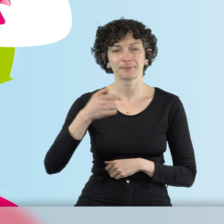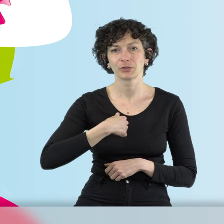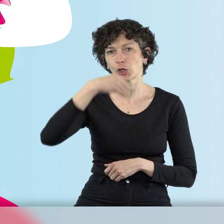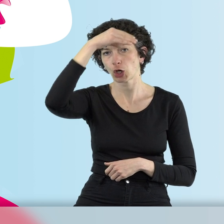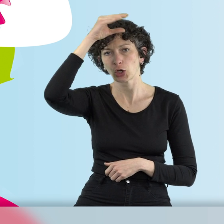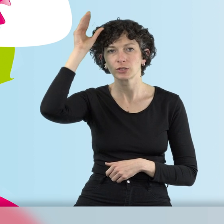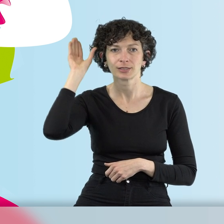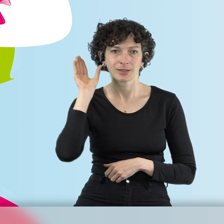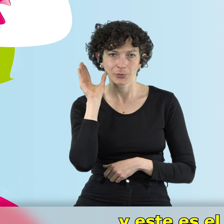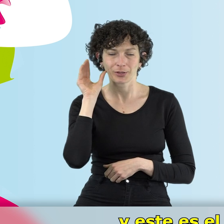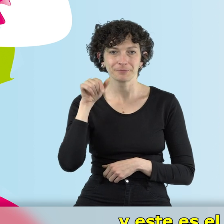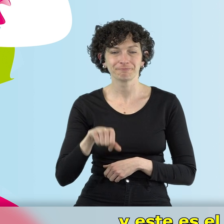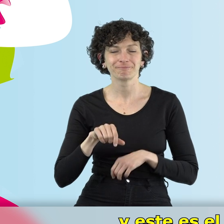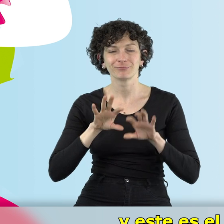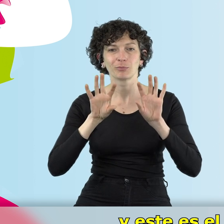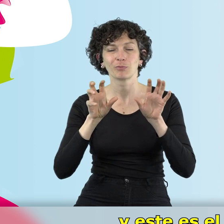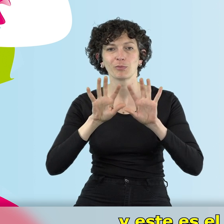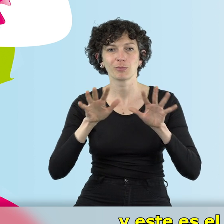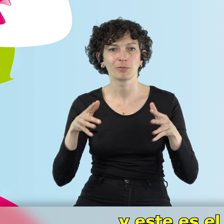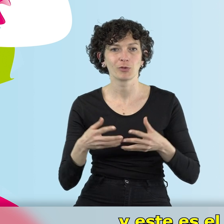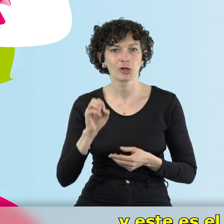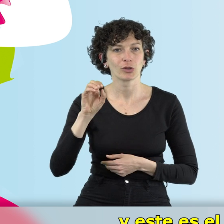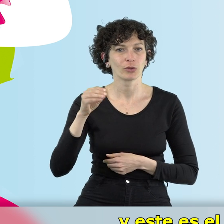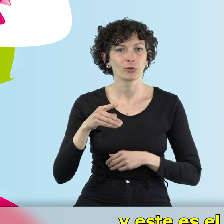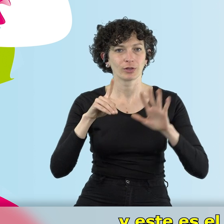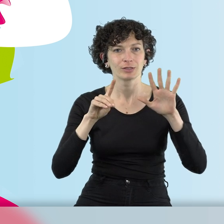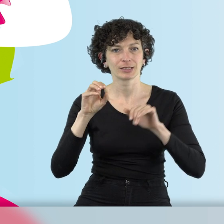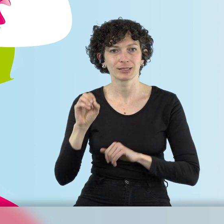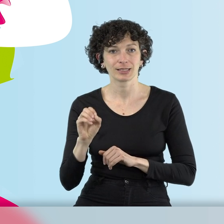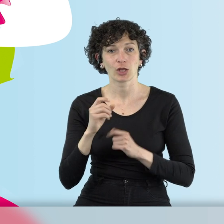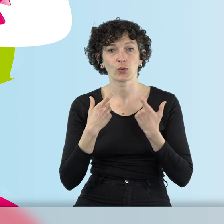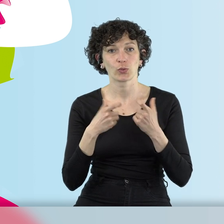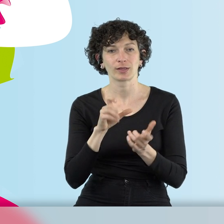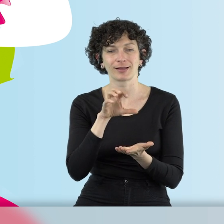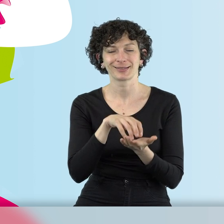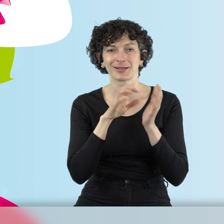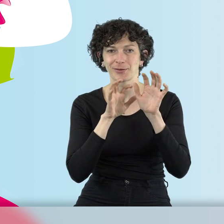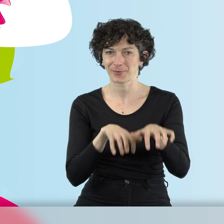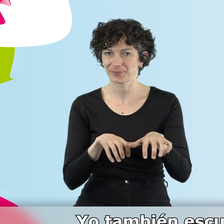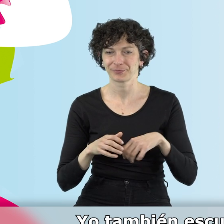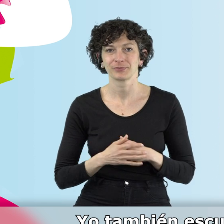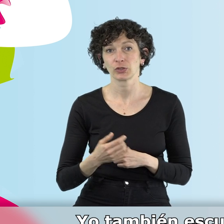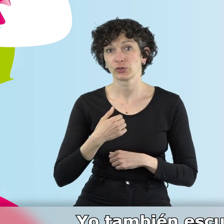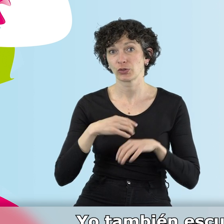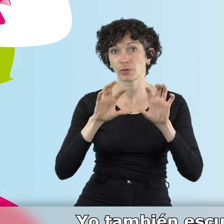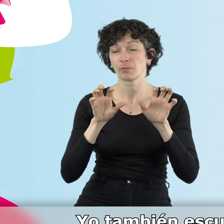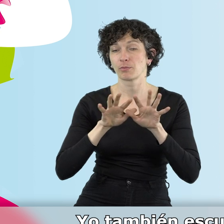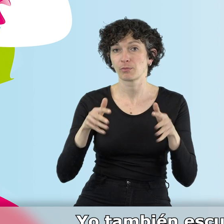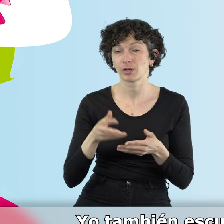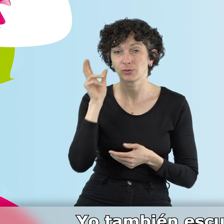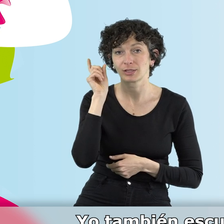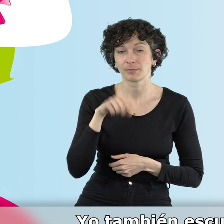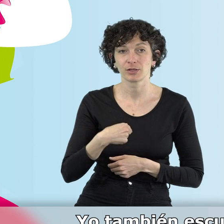Hola, soy Concha Chamorro y este es el podcast del Club de los 60 de la Junta de Castilla y León. Yo también